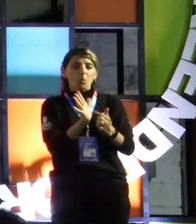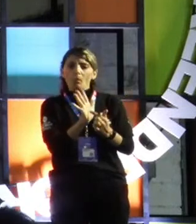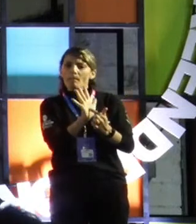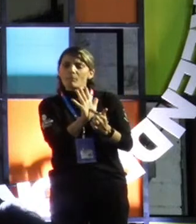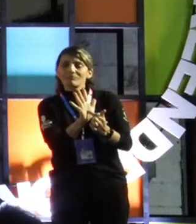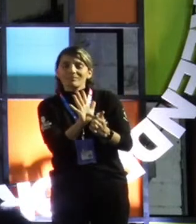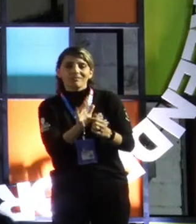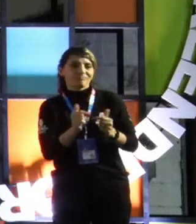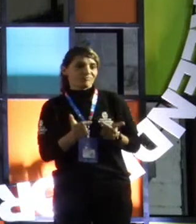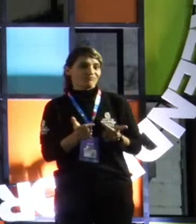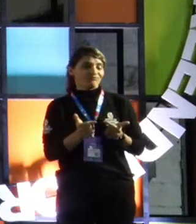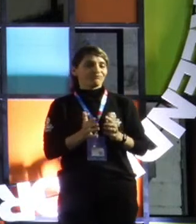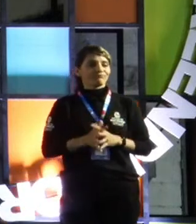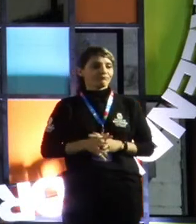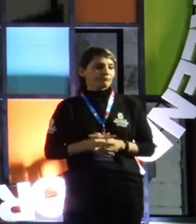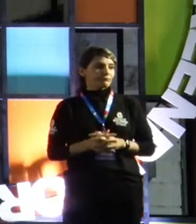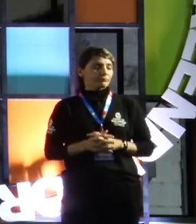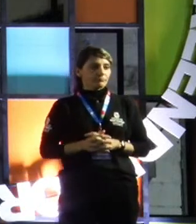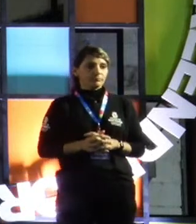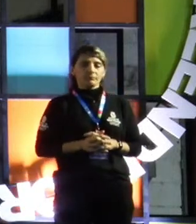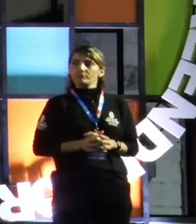chato.